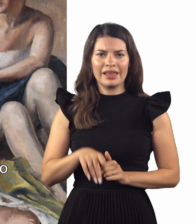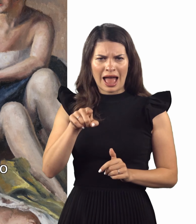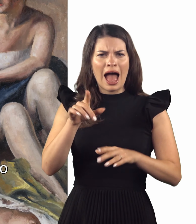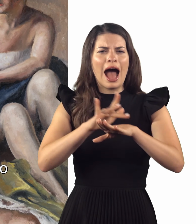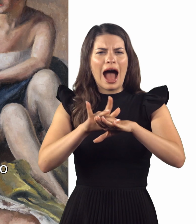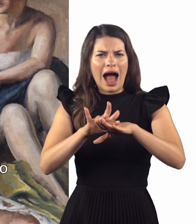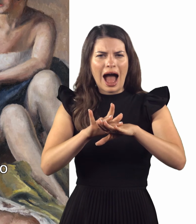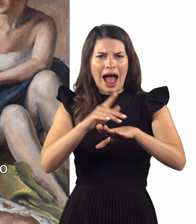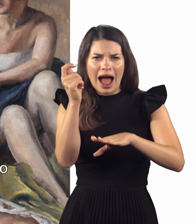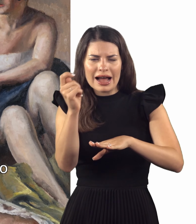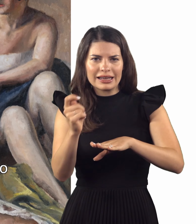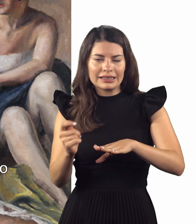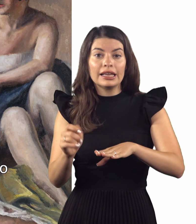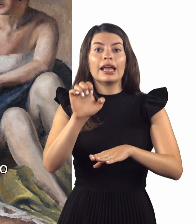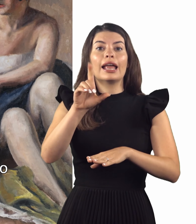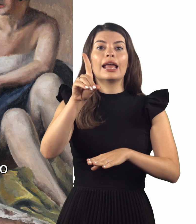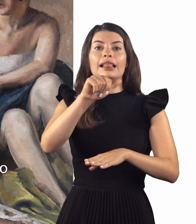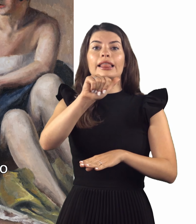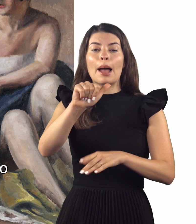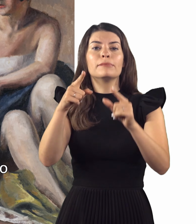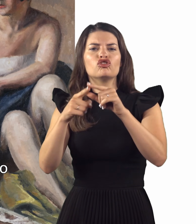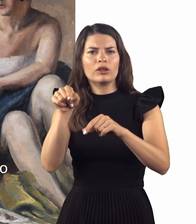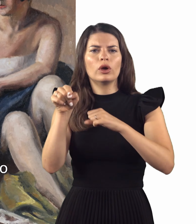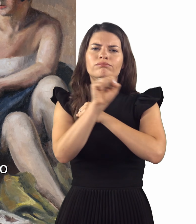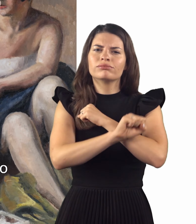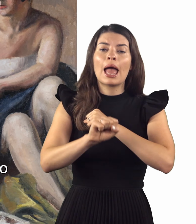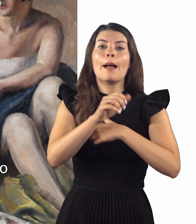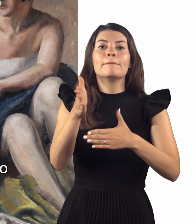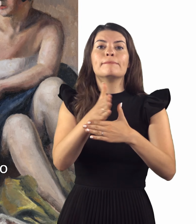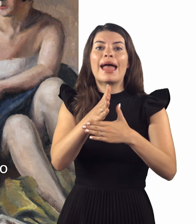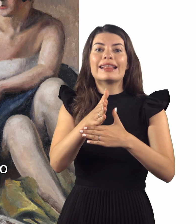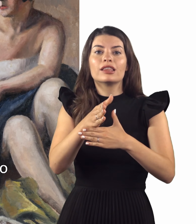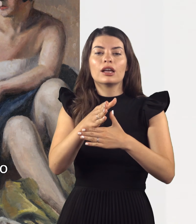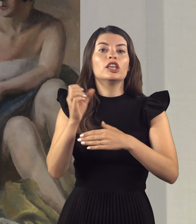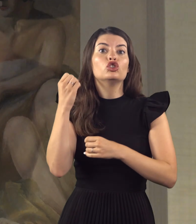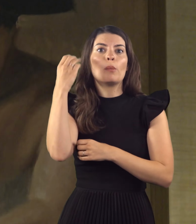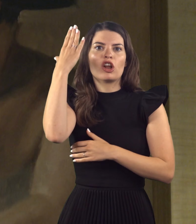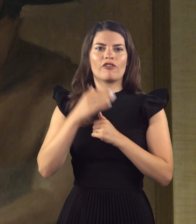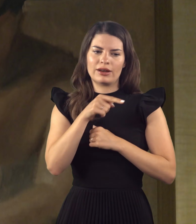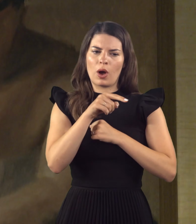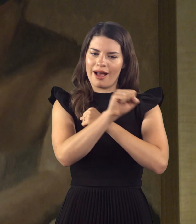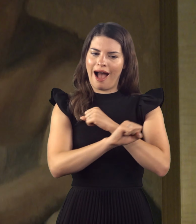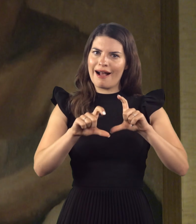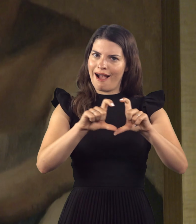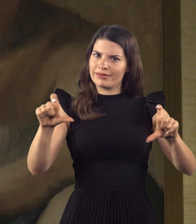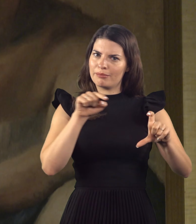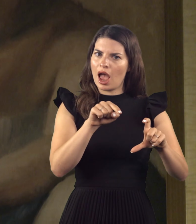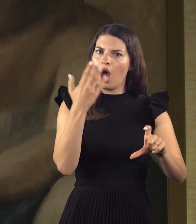Naslikani akti Elde Piščanec segajo v čas akademskega šolanja. Študij na akademiji je izhajal